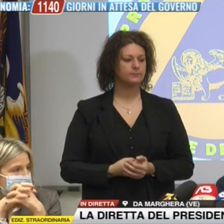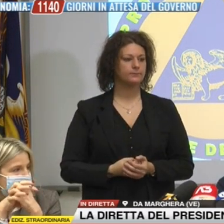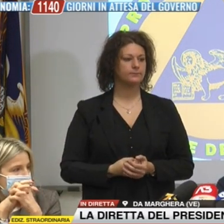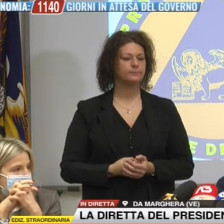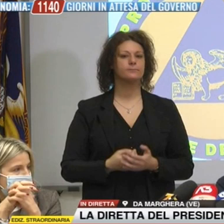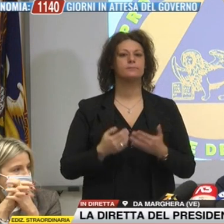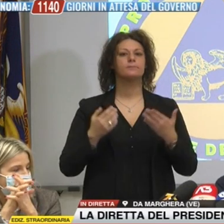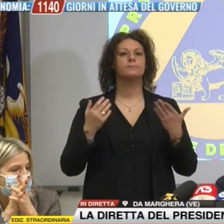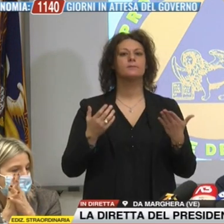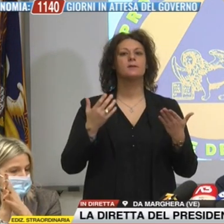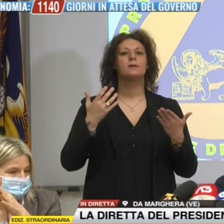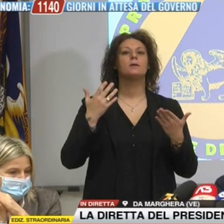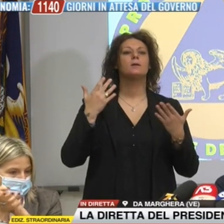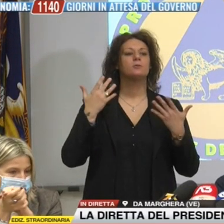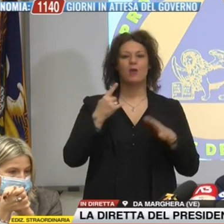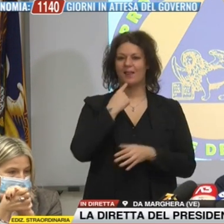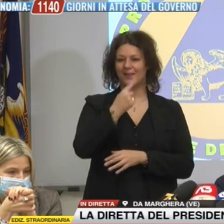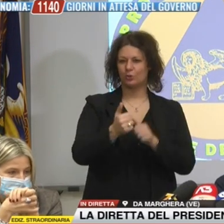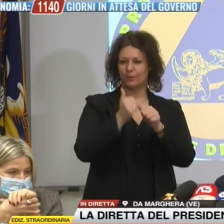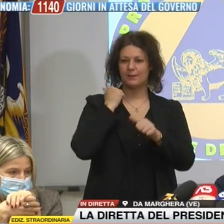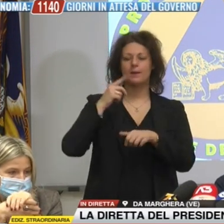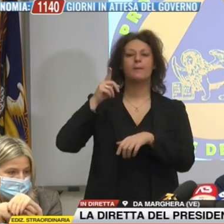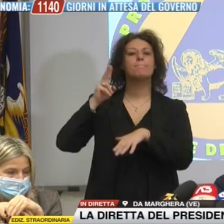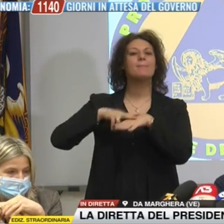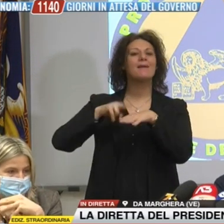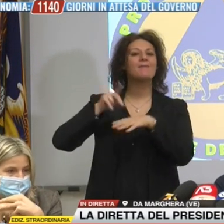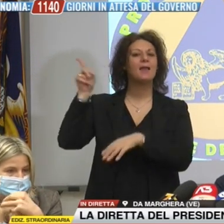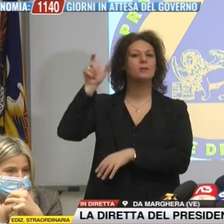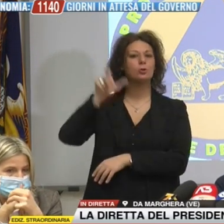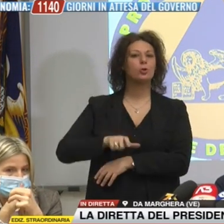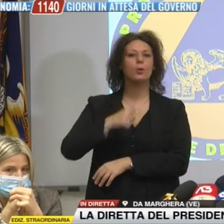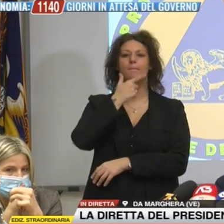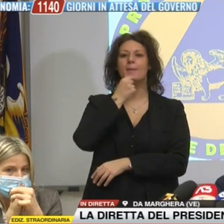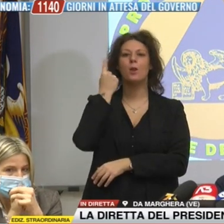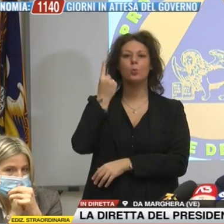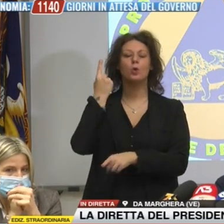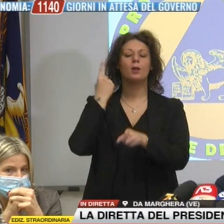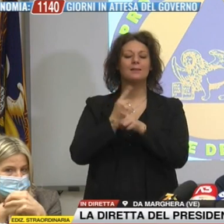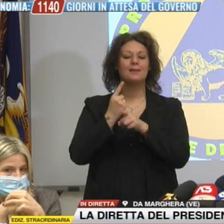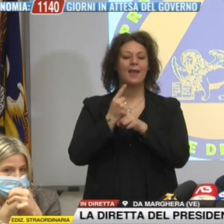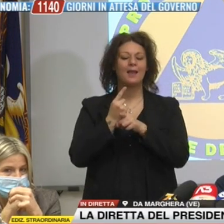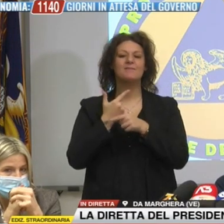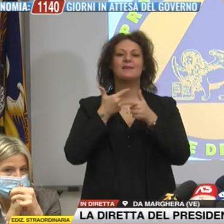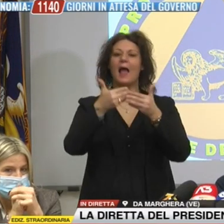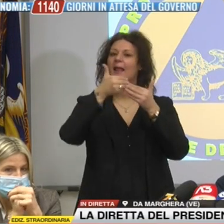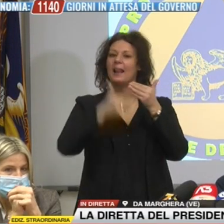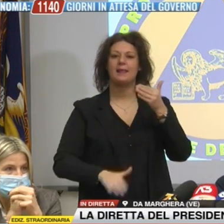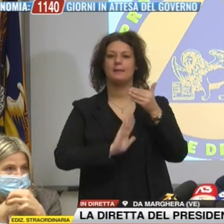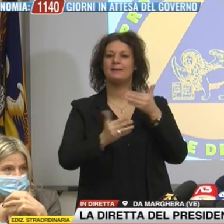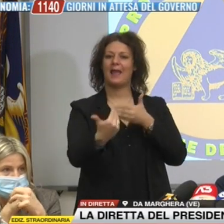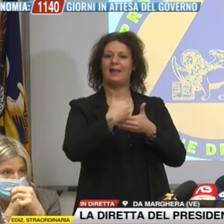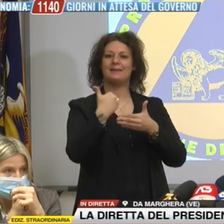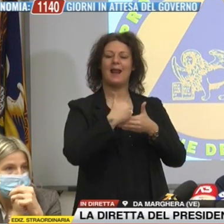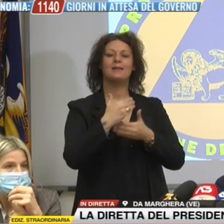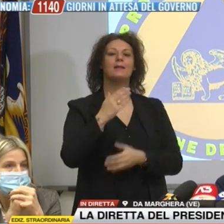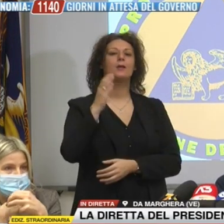Sì, noi abbiamo dato indicazione, l'ho detto prima, al prefetto di Belluno di limitare l'accesso dei turisti nella provincia di